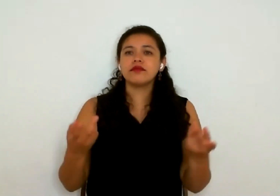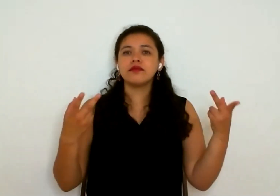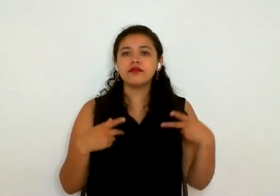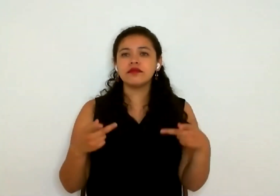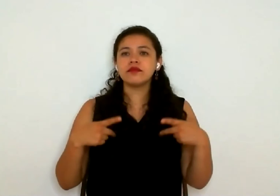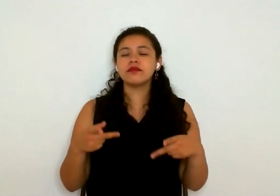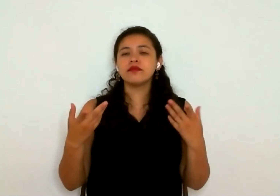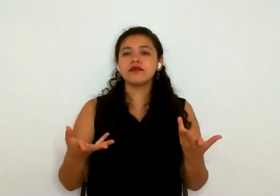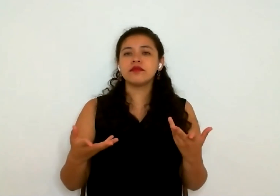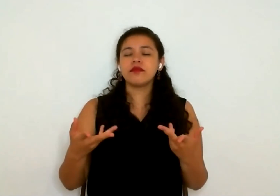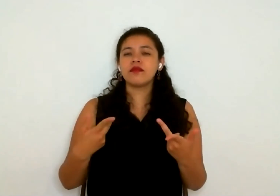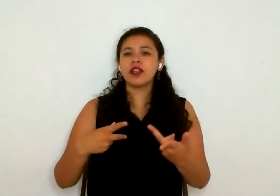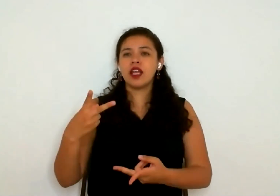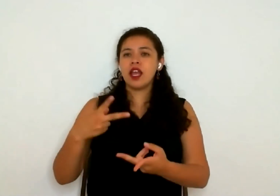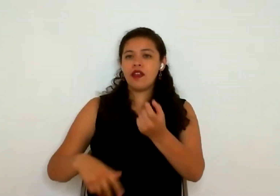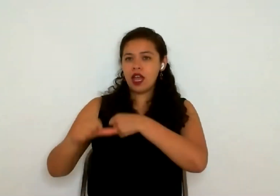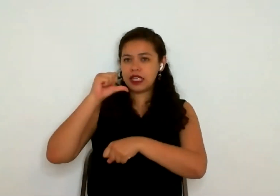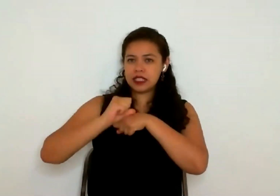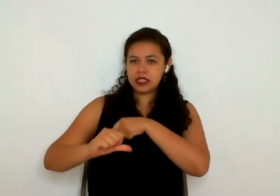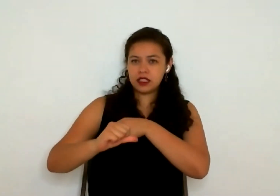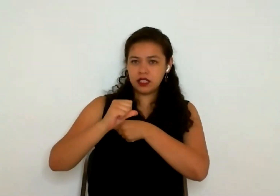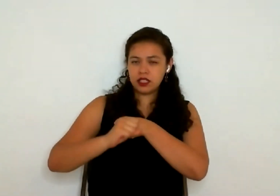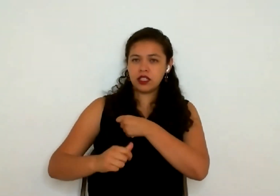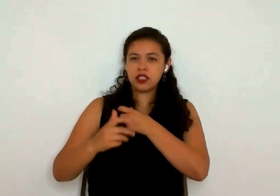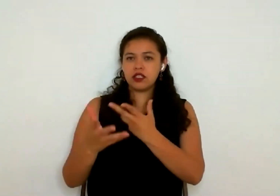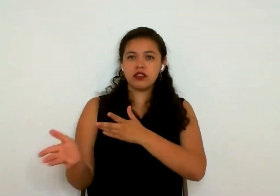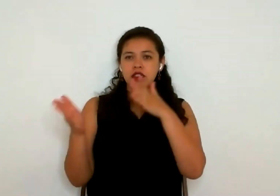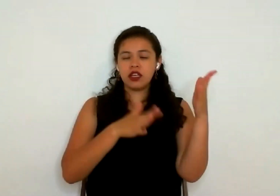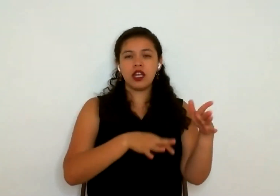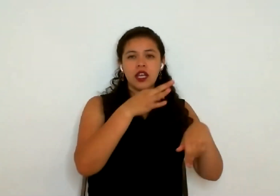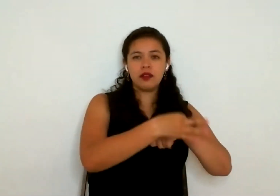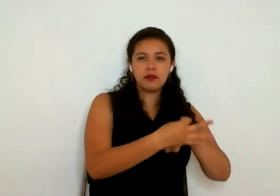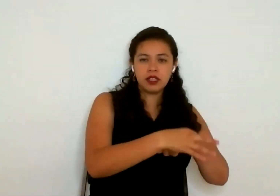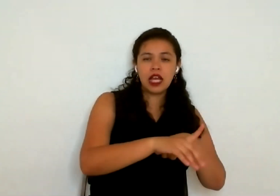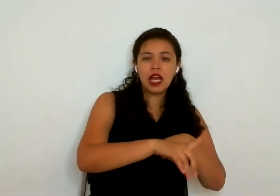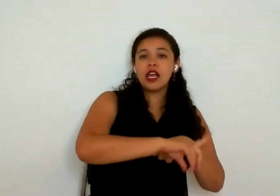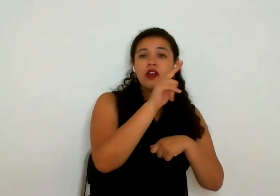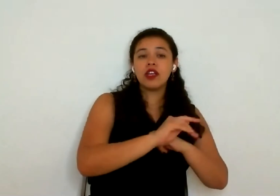temporales terminando la cirugía volvían a un nivel normal